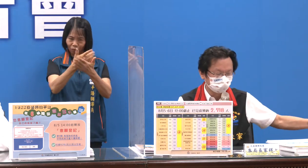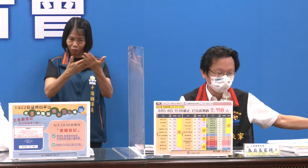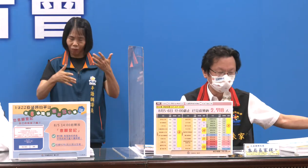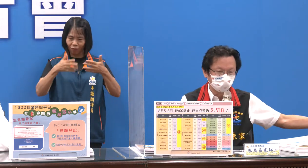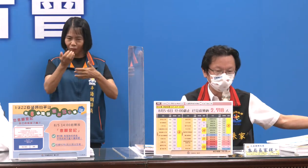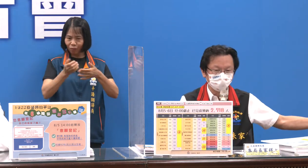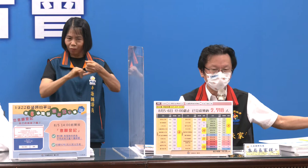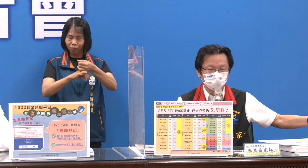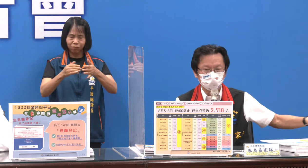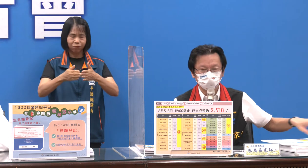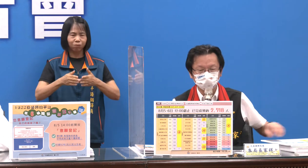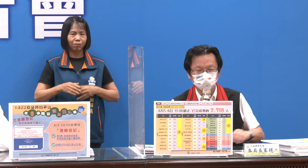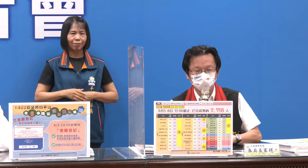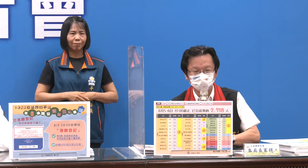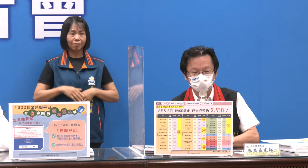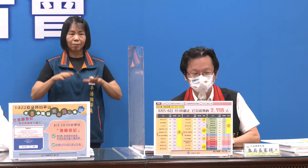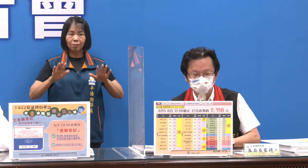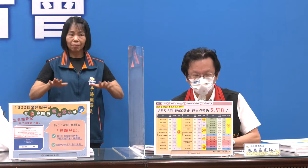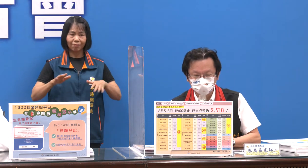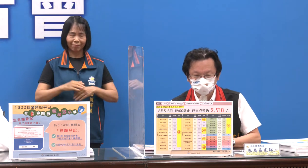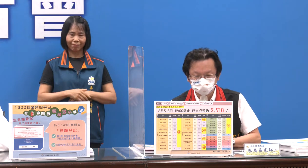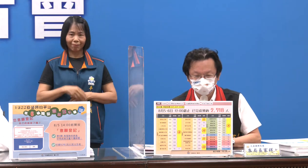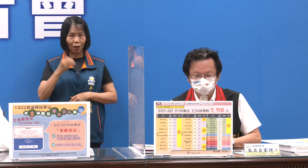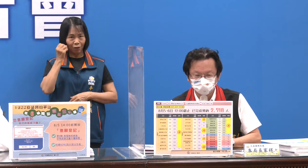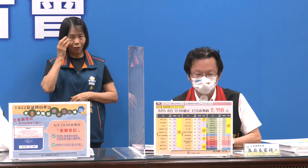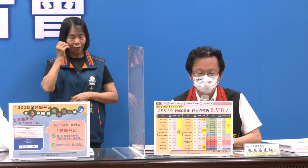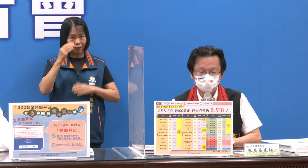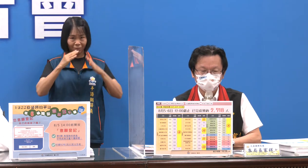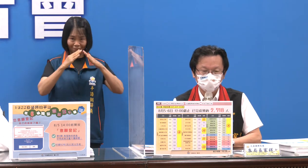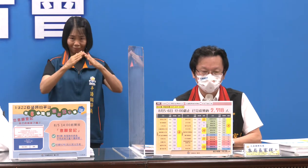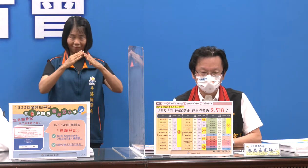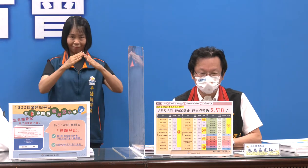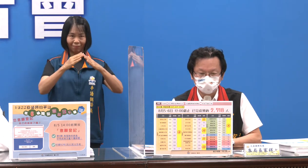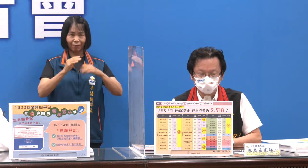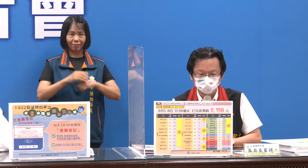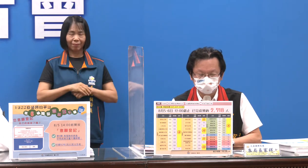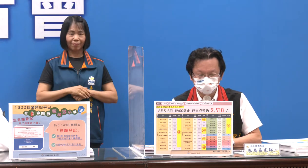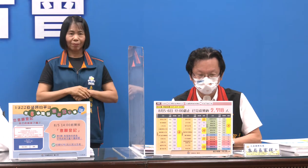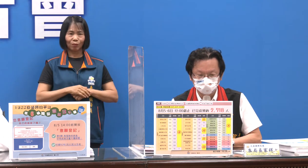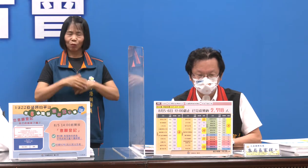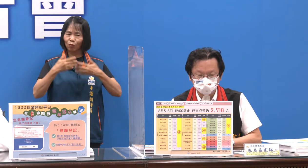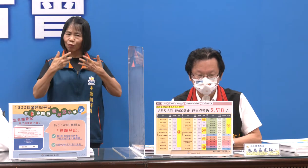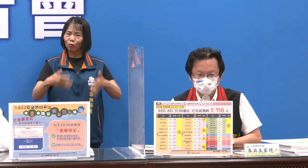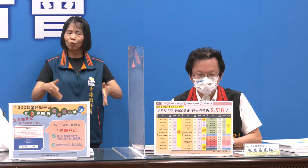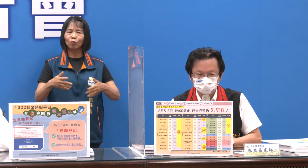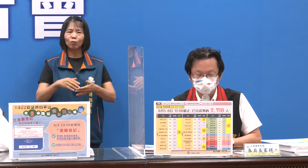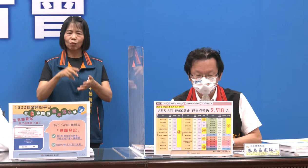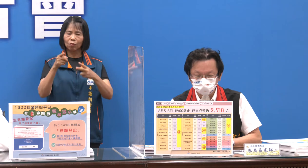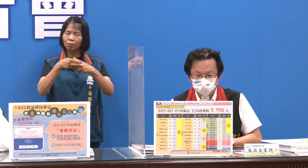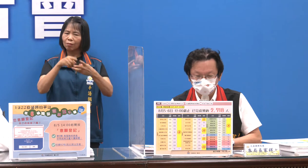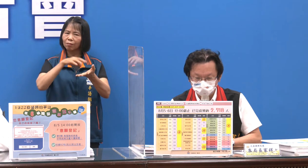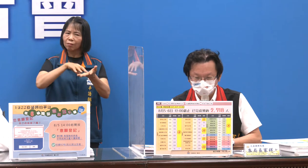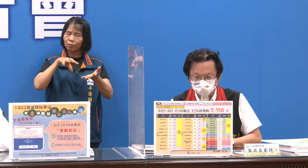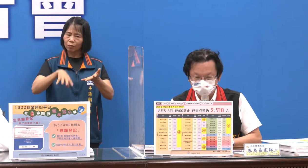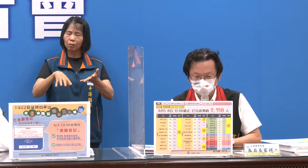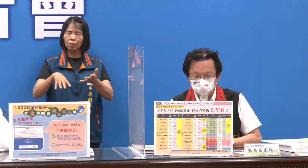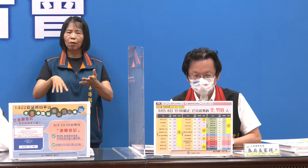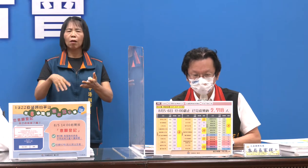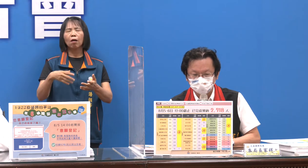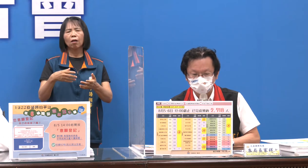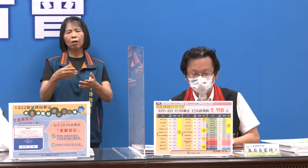里面可以发现到，那目前我们在花莲市的部分那很多诊所都已经这个预约额